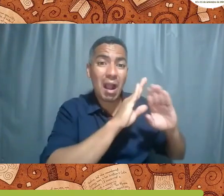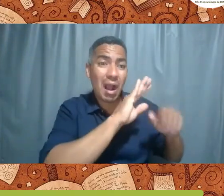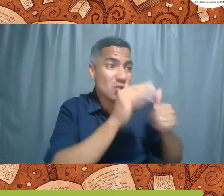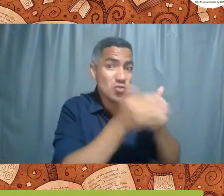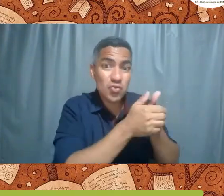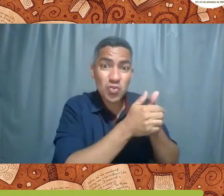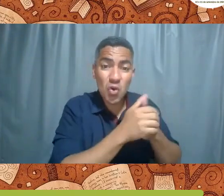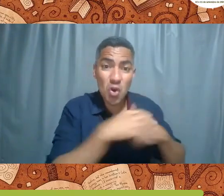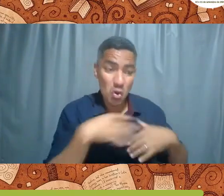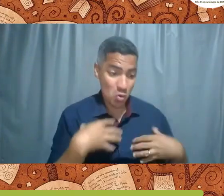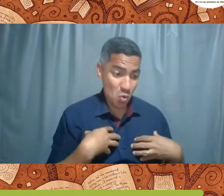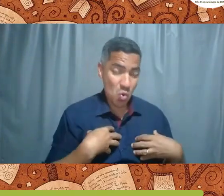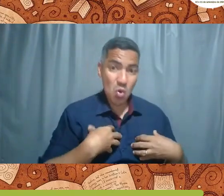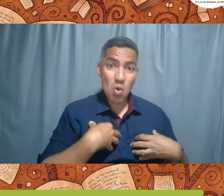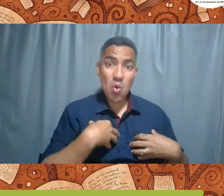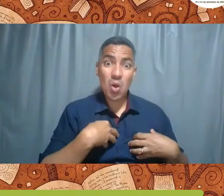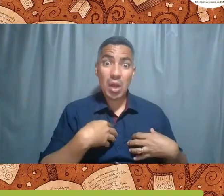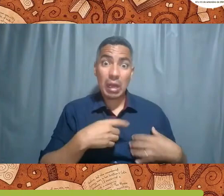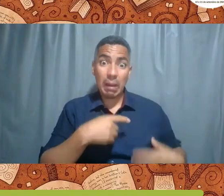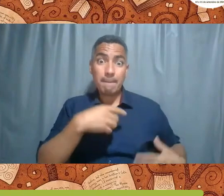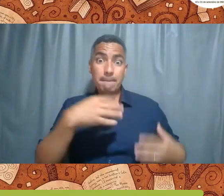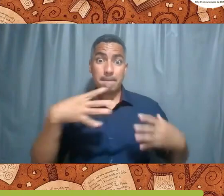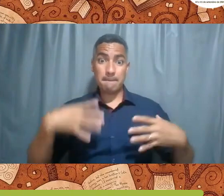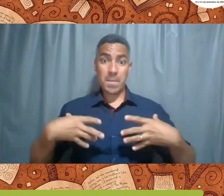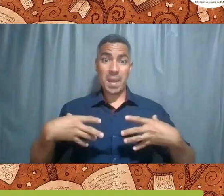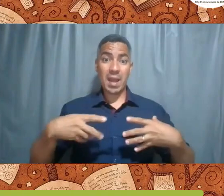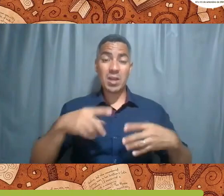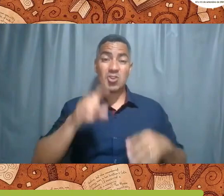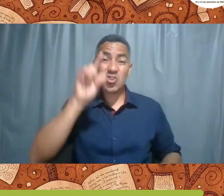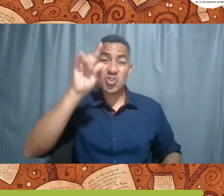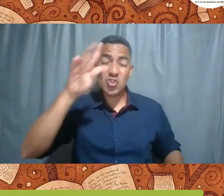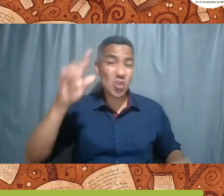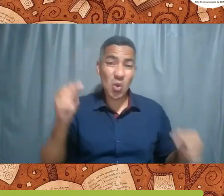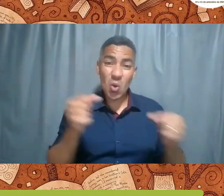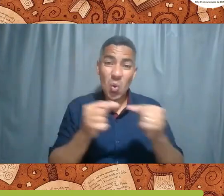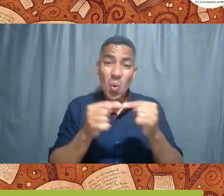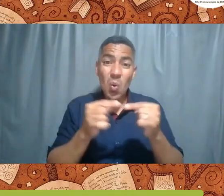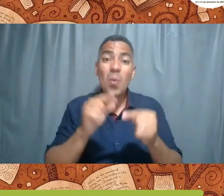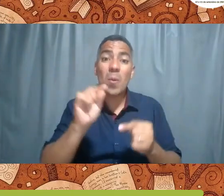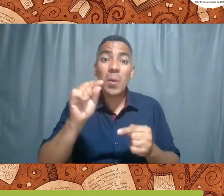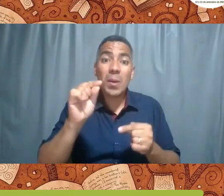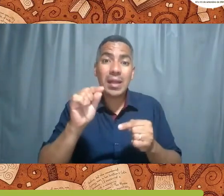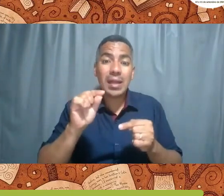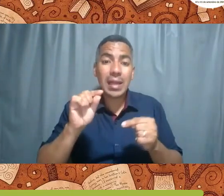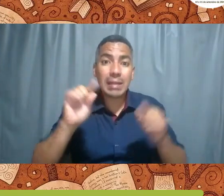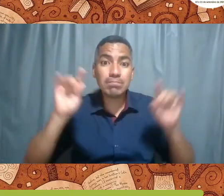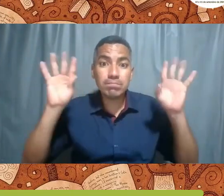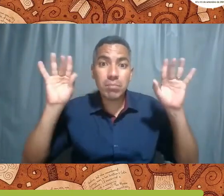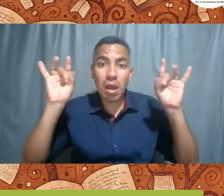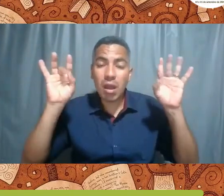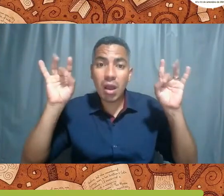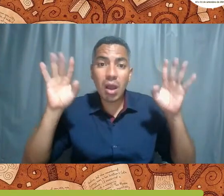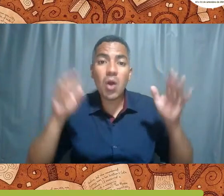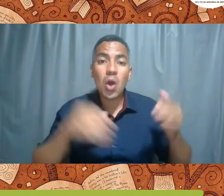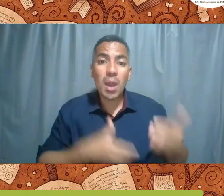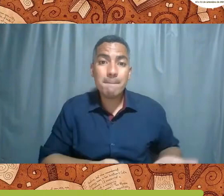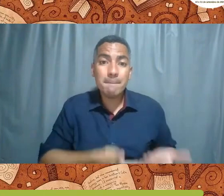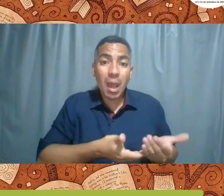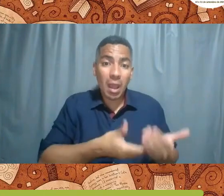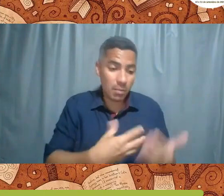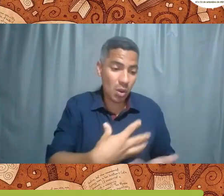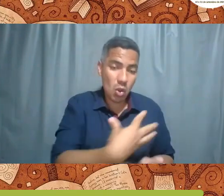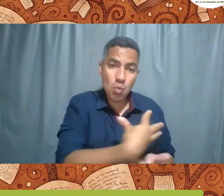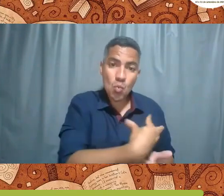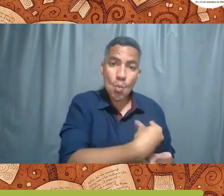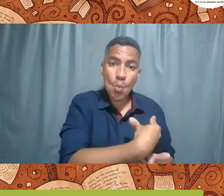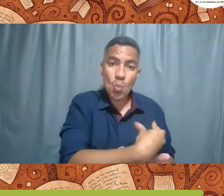da amamentação feminina, né? Que era o lugar que ele ocupava anteriormente, e que as mulheres estavam